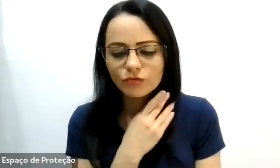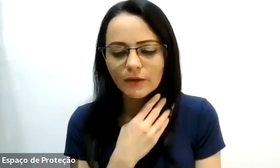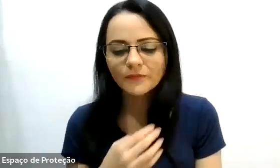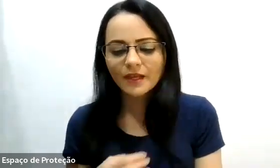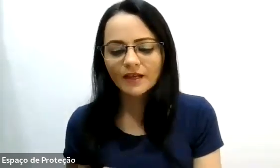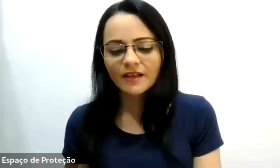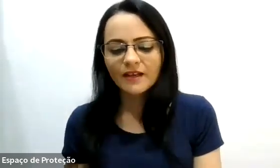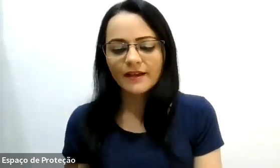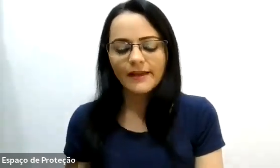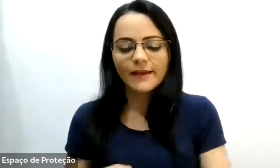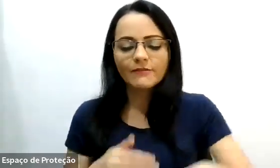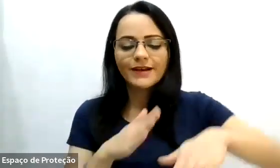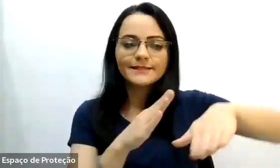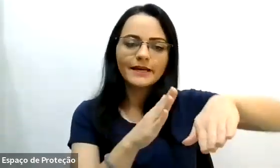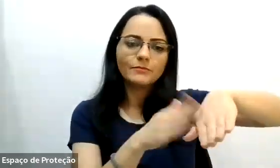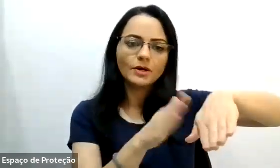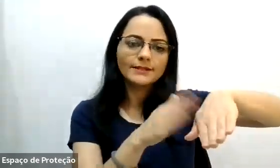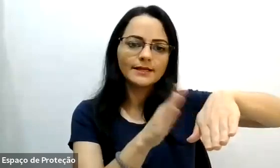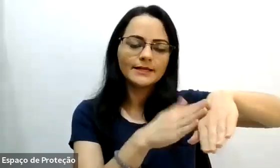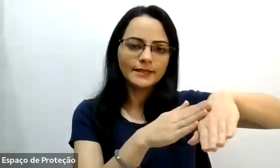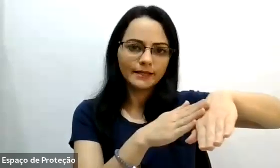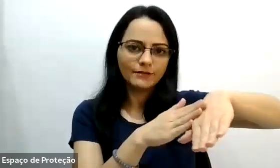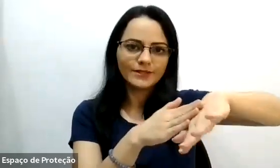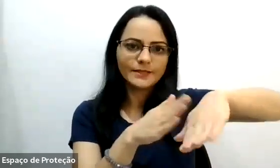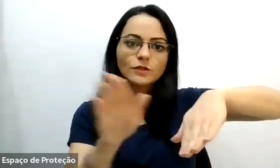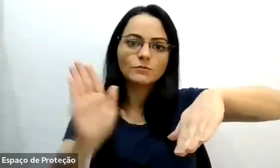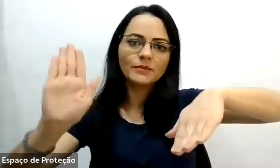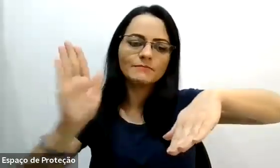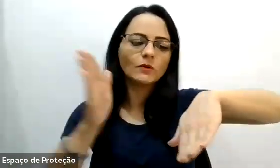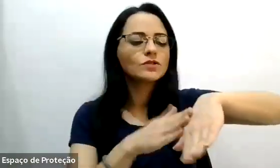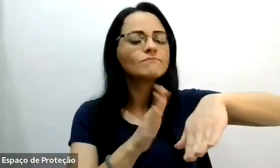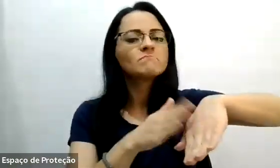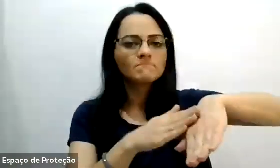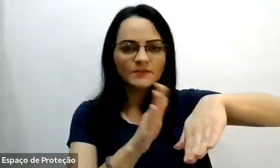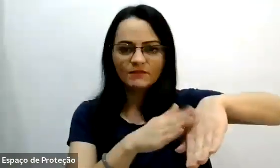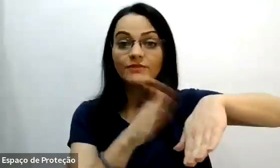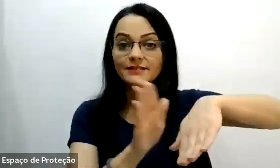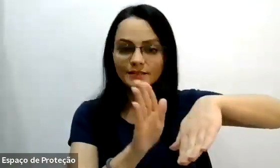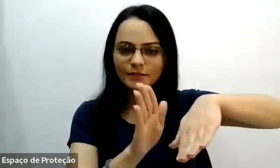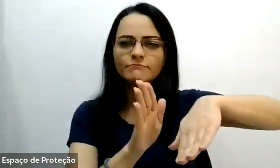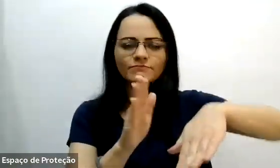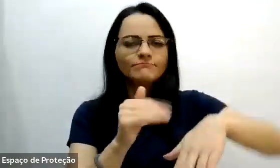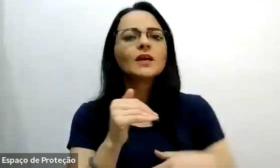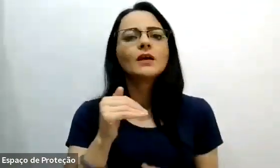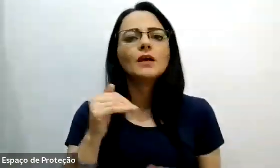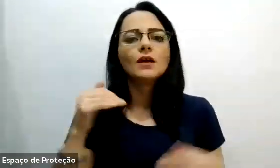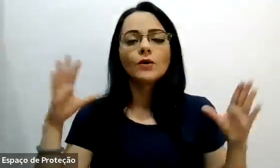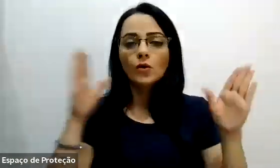não. Fazer pode ser esse daqui, fazer com as próprias mãos. fazer